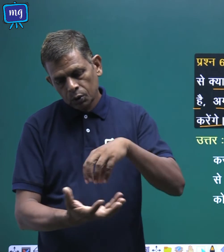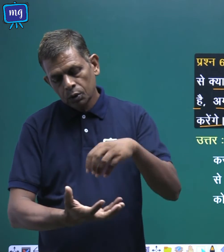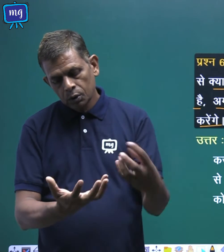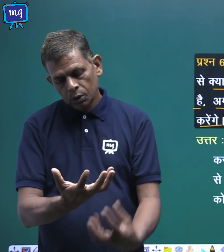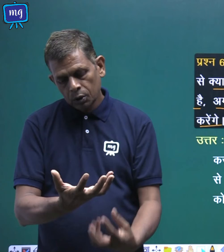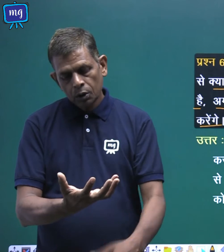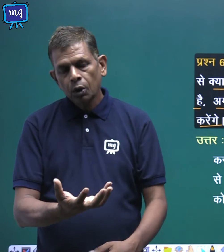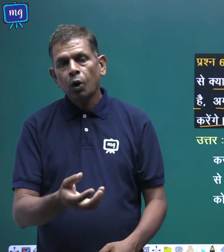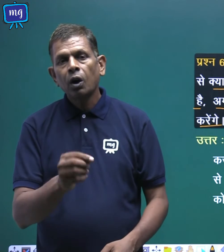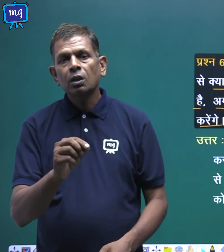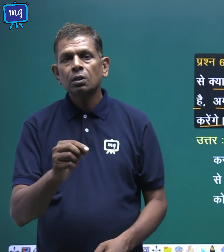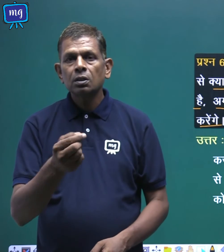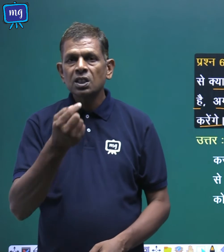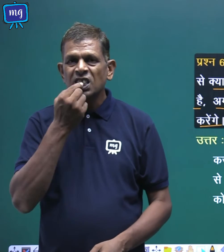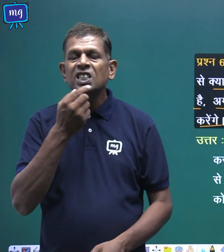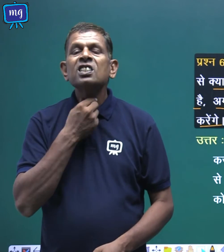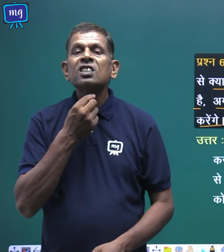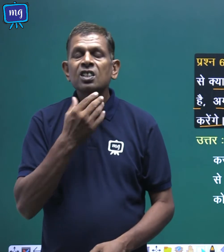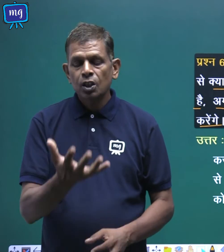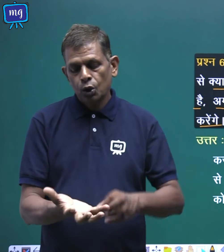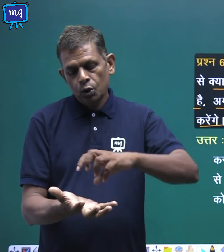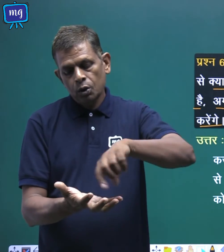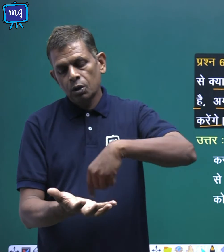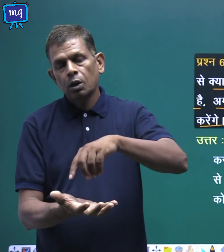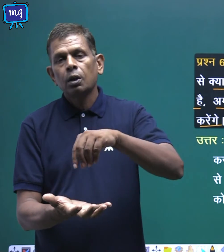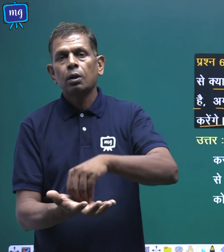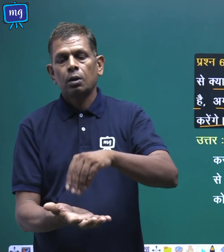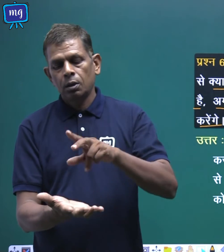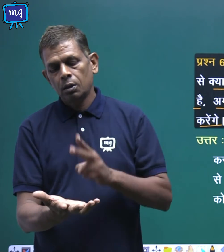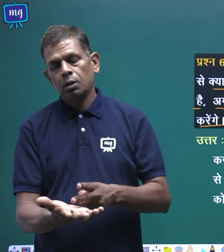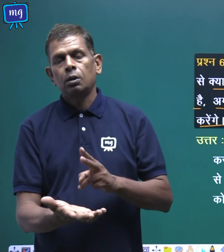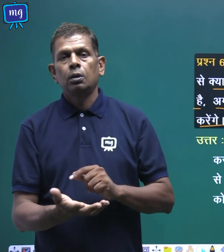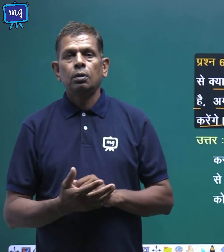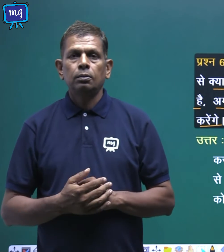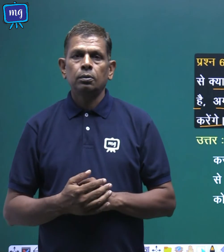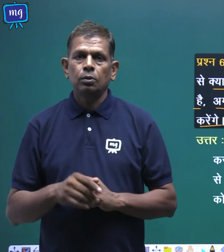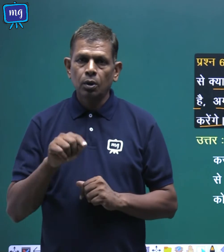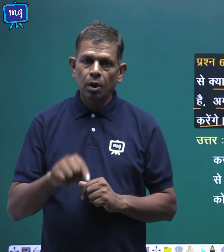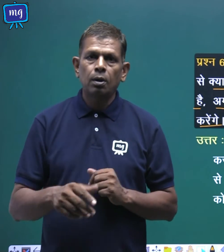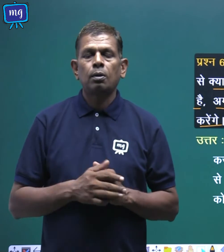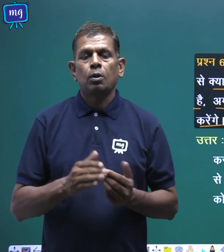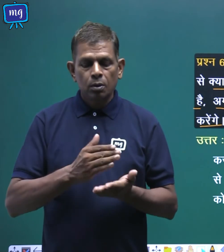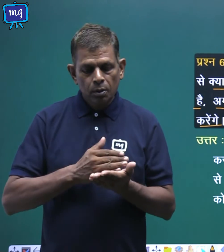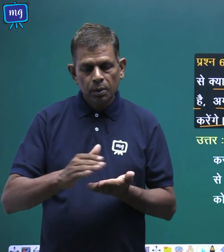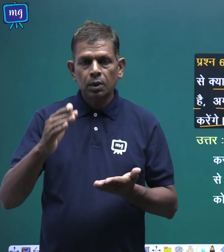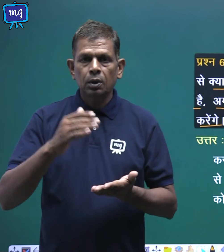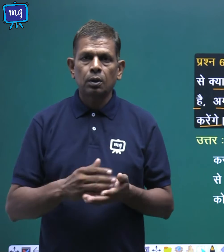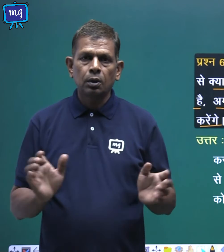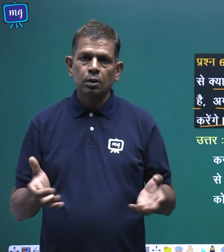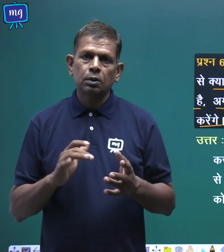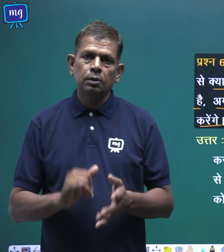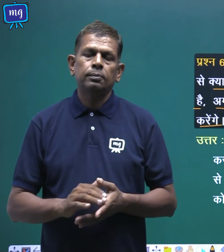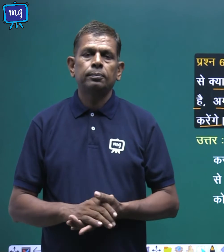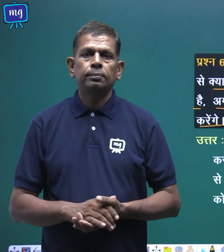और चीनी के कण ऊपर रह जाएंगे छलनी में, तो हम इसे पृथक कर सकते